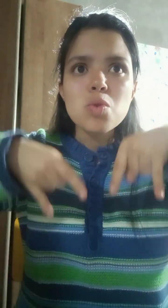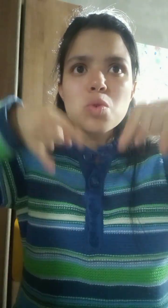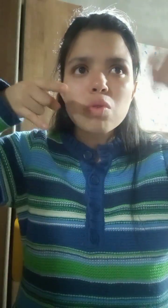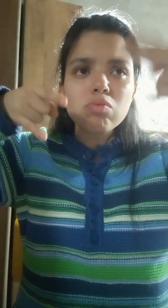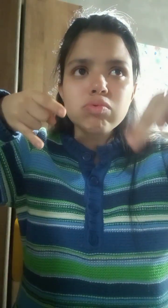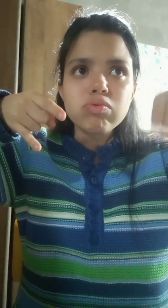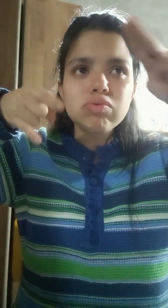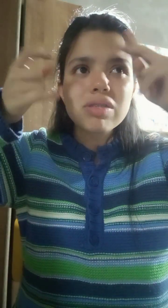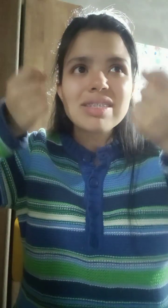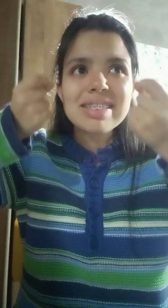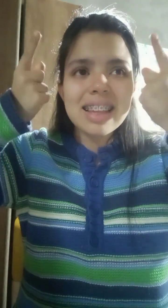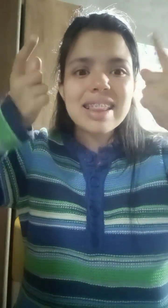incluida la zona de Broca.